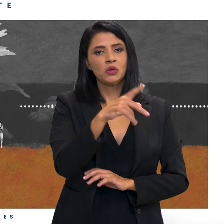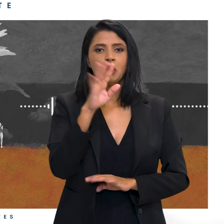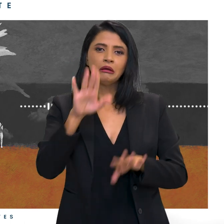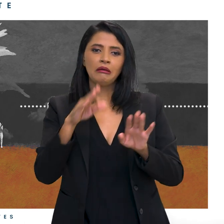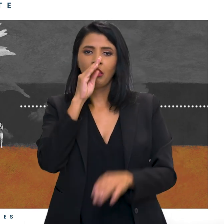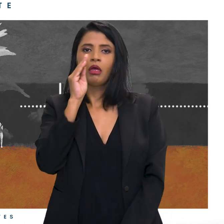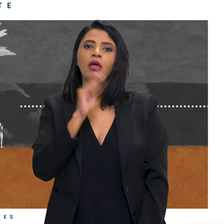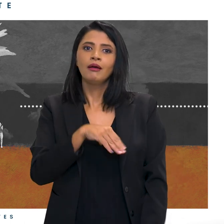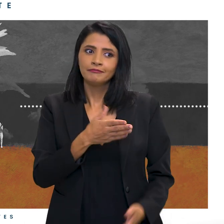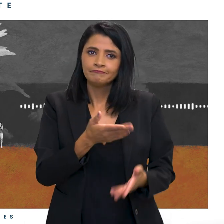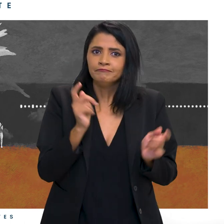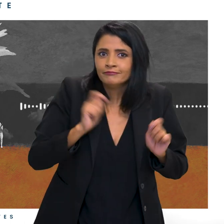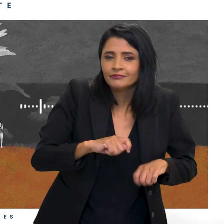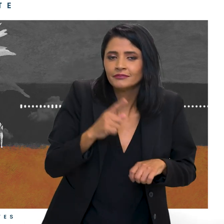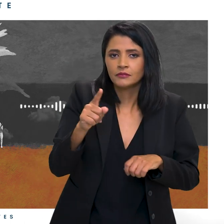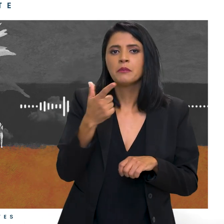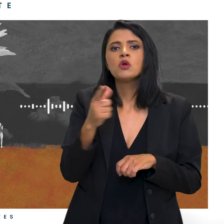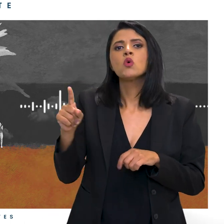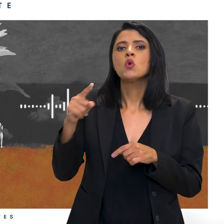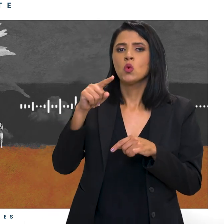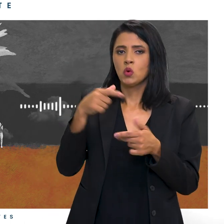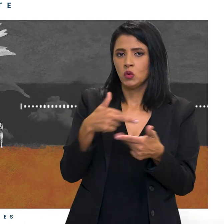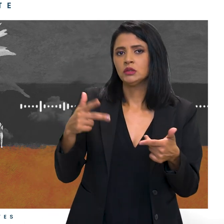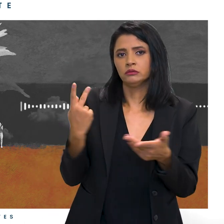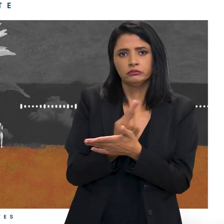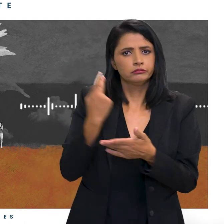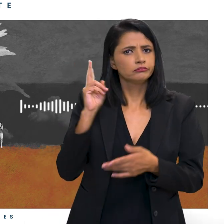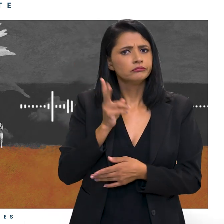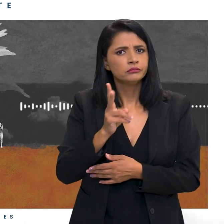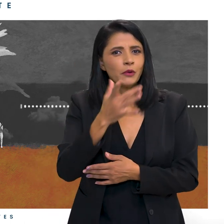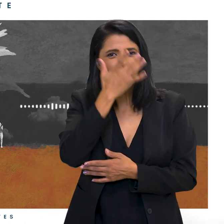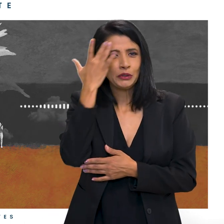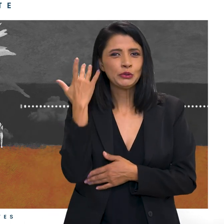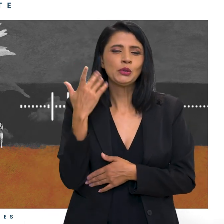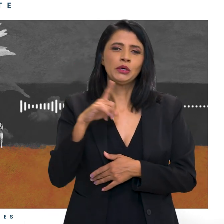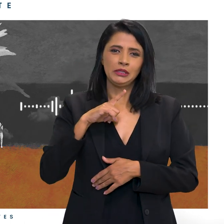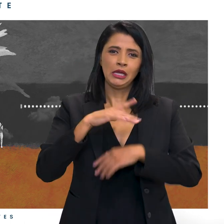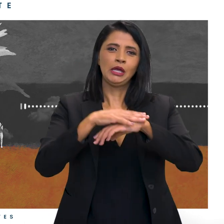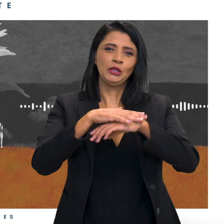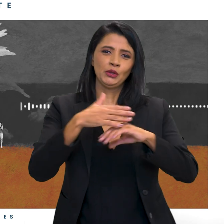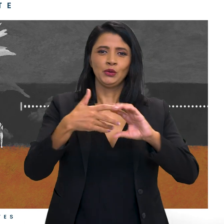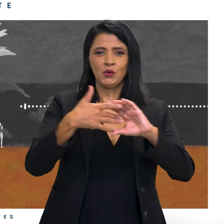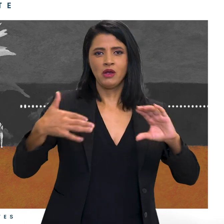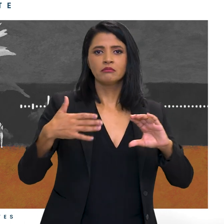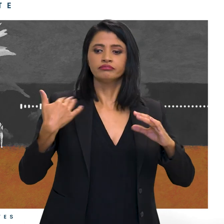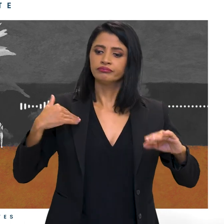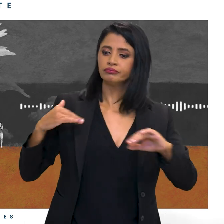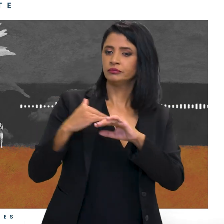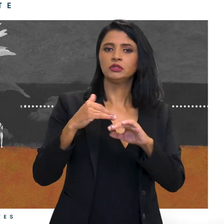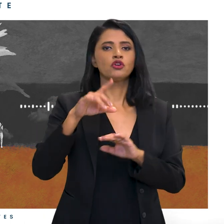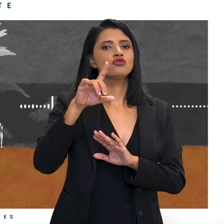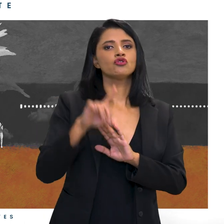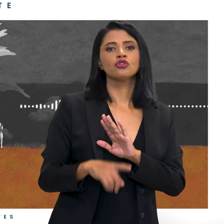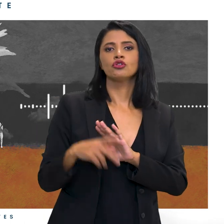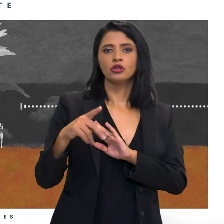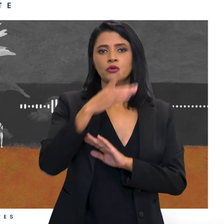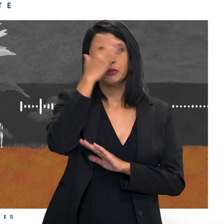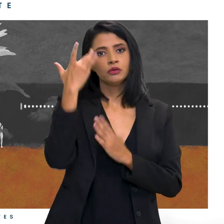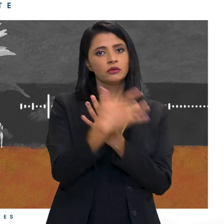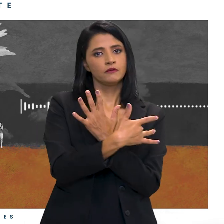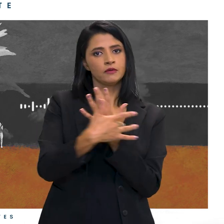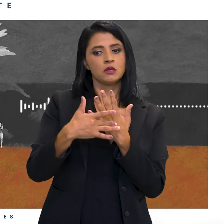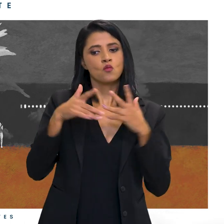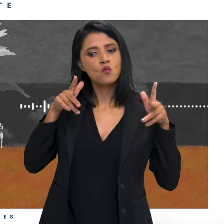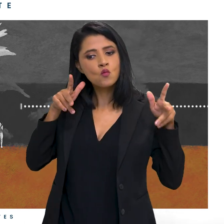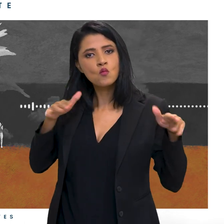pessoas tão esquecidas. A Jô também traz uma demanda que surge com frequência entre pessoas com doenças raras. É a equiparação de direitos